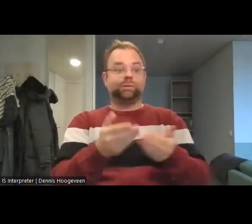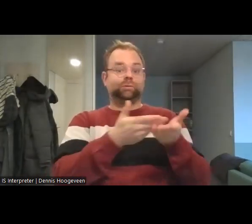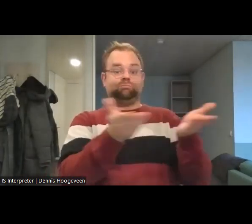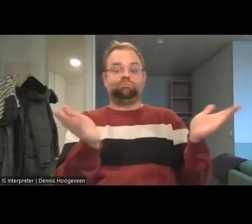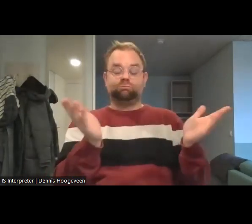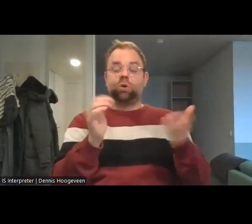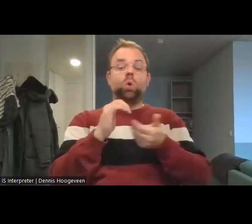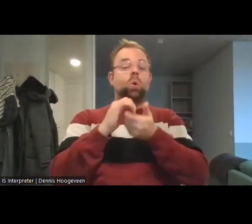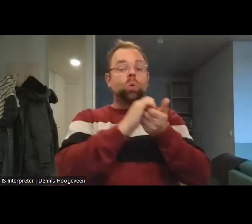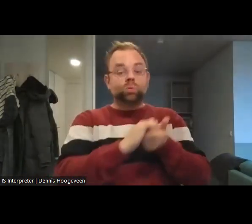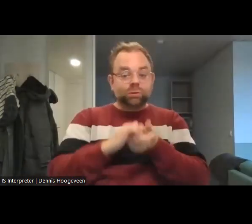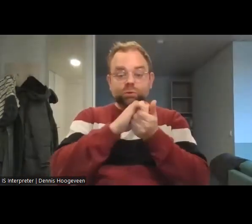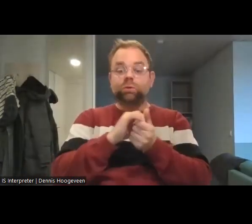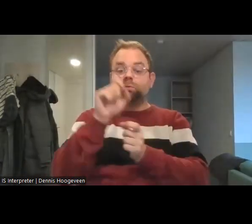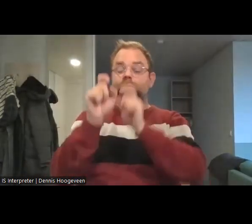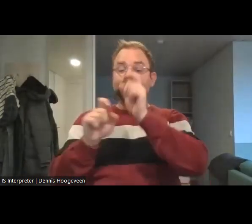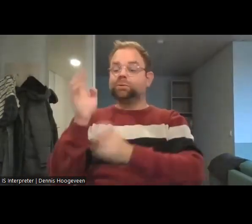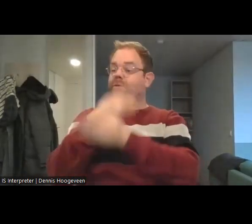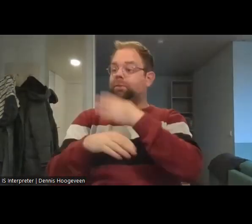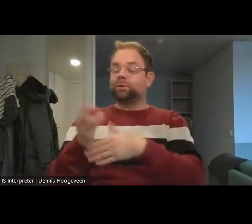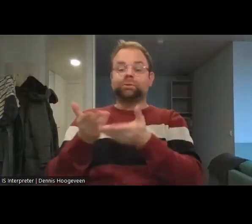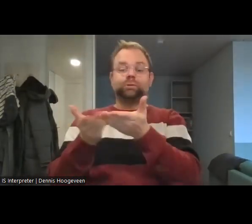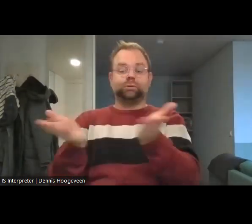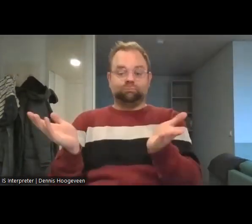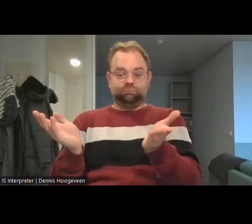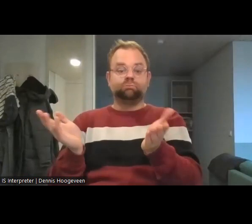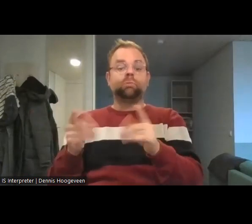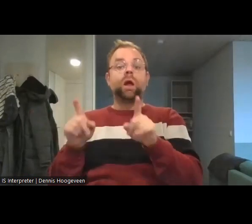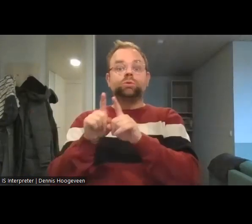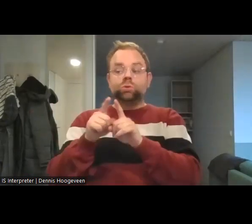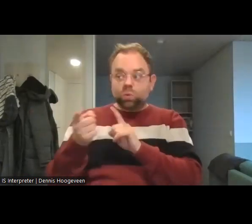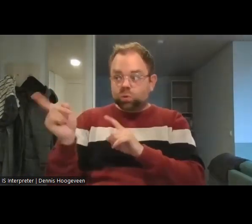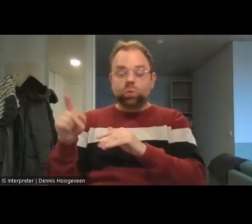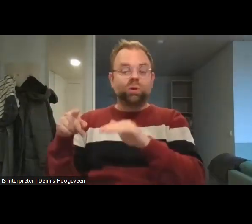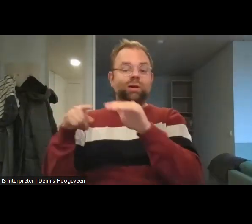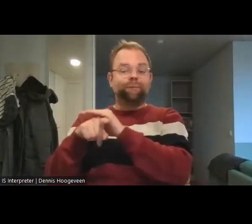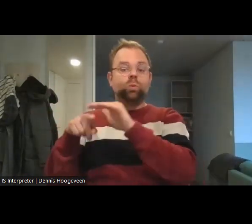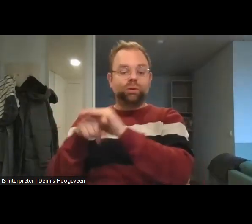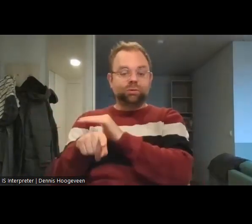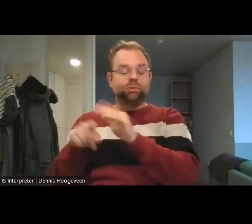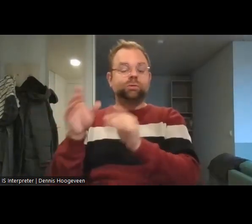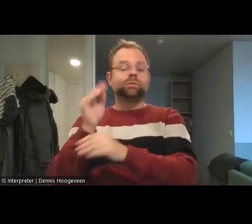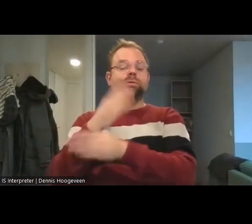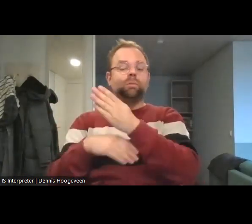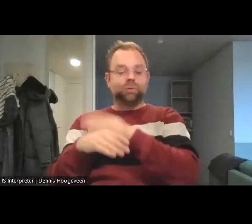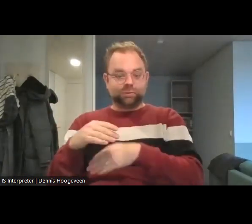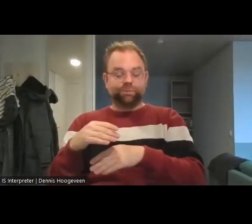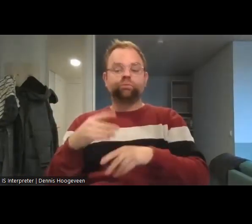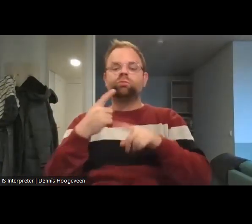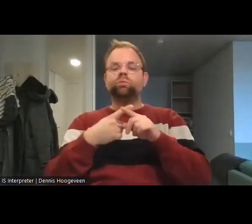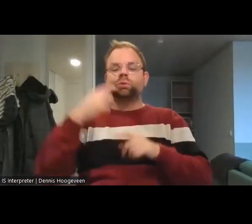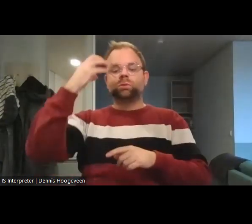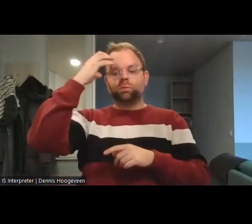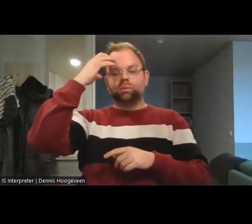handicap, OPH, de réfugiés avec handicap et aussi apatrides avec handicap et personnes déplacées